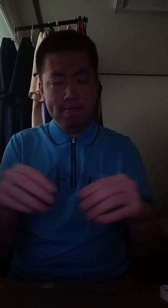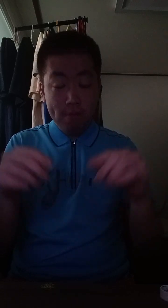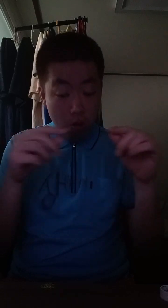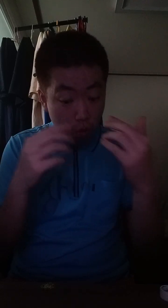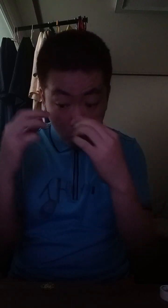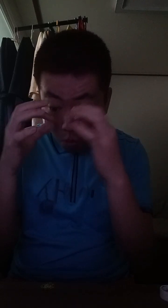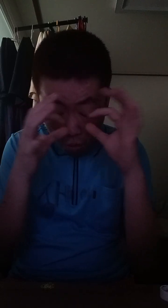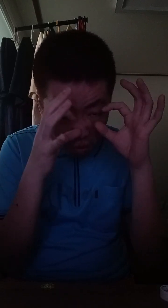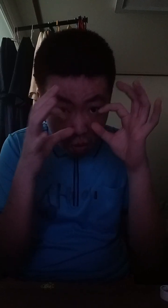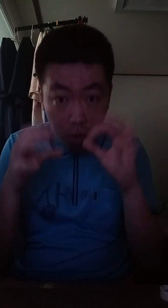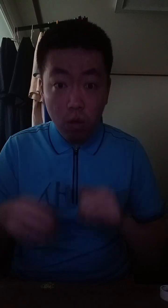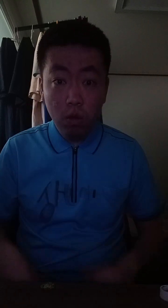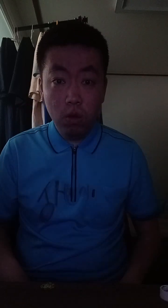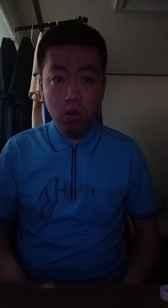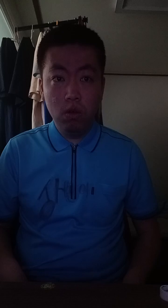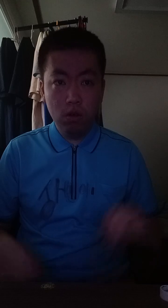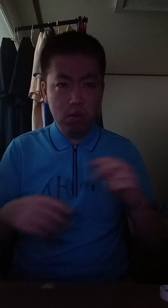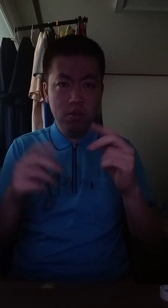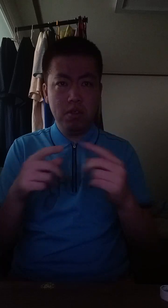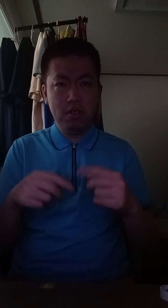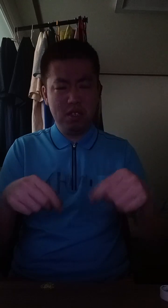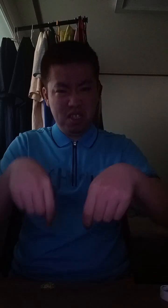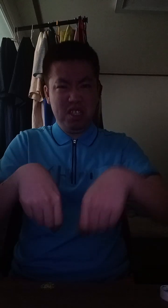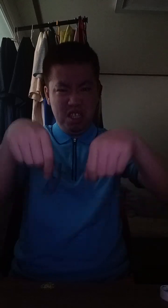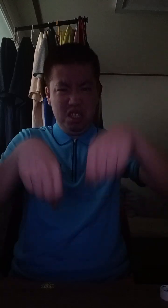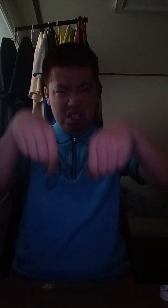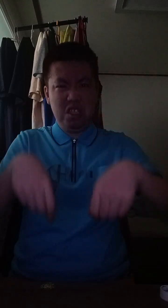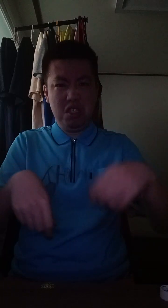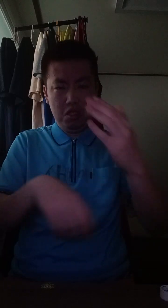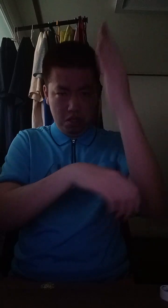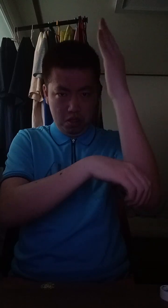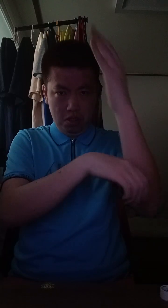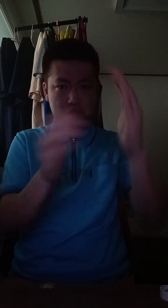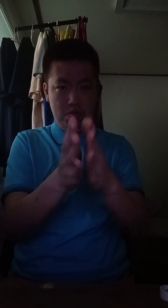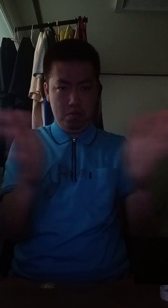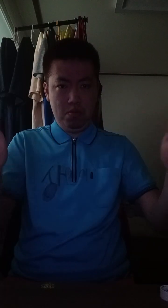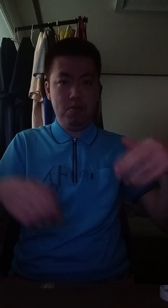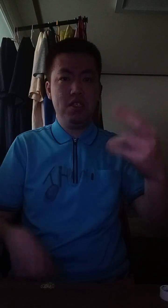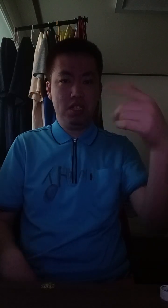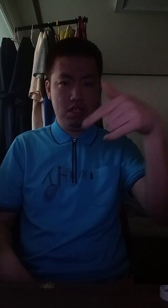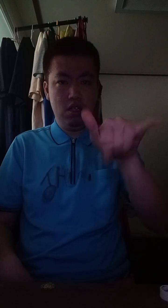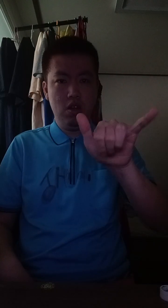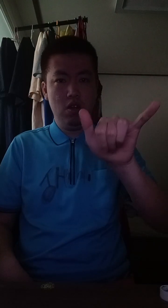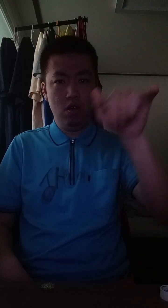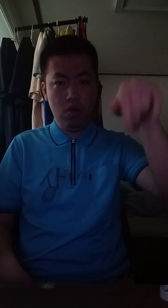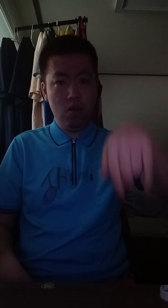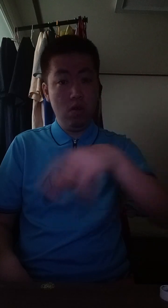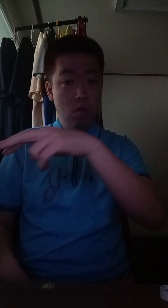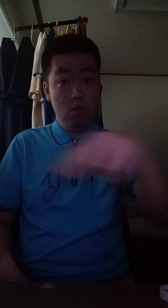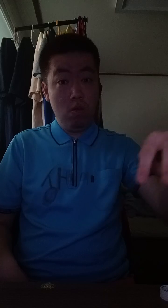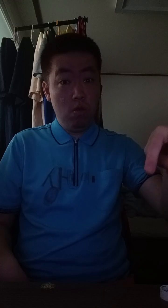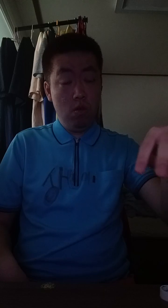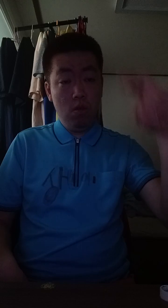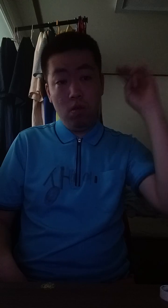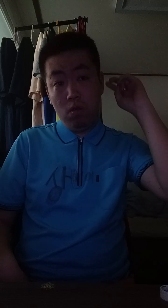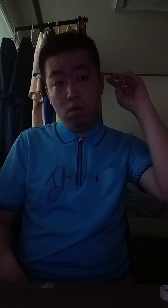분주하게 살핍니다. 무언가를 끌어올리고 나서야 자리를 떠나기 시작하는 승객들. 갑자기 비명소리가 들리더라고요. 그래서 머리 밑에